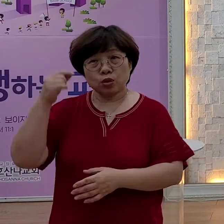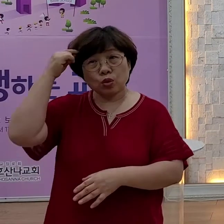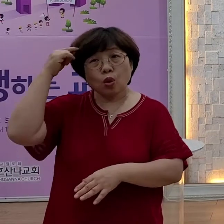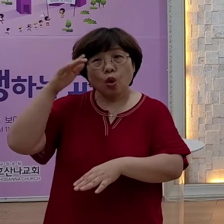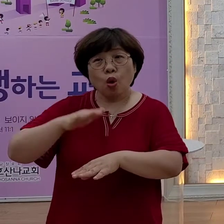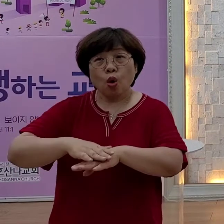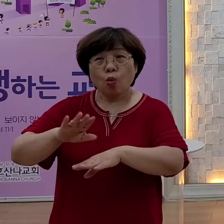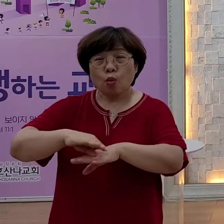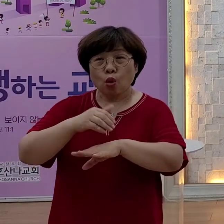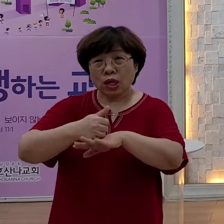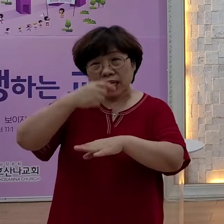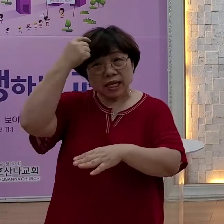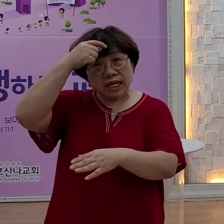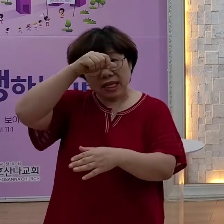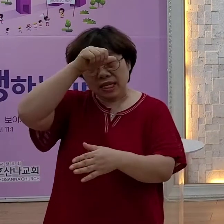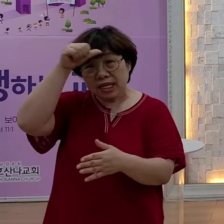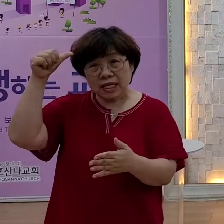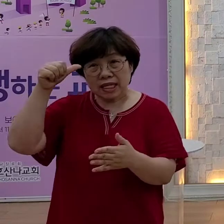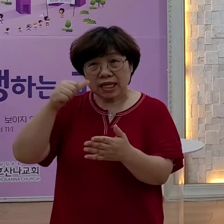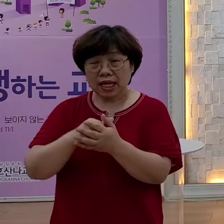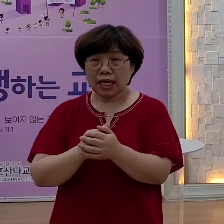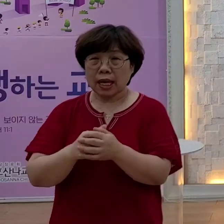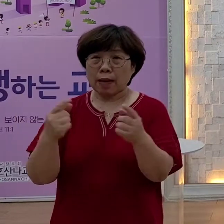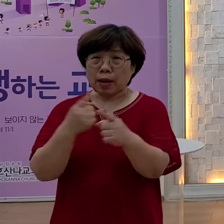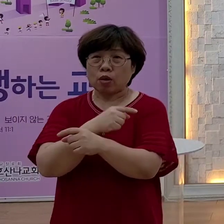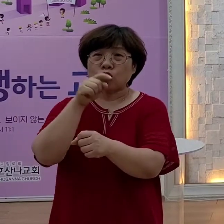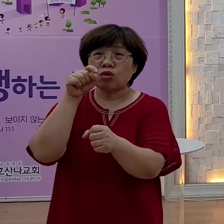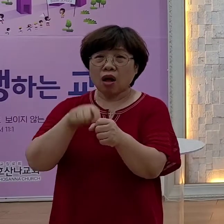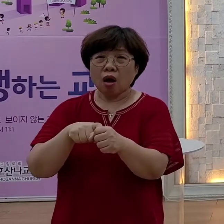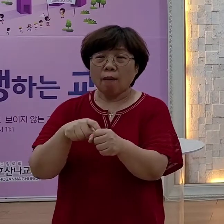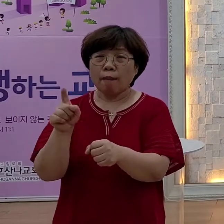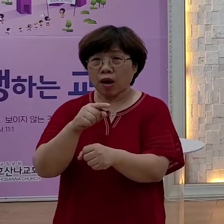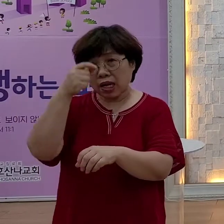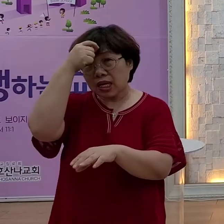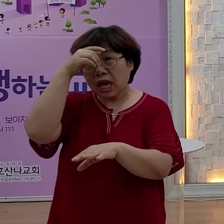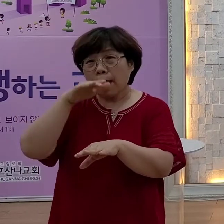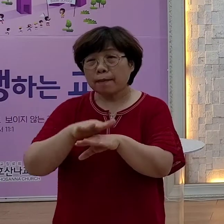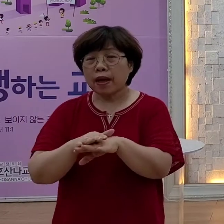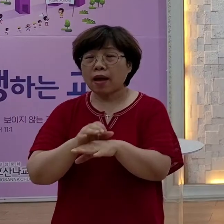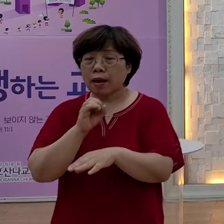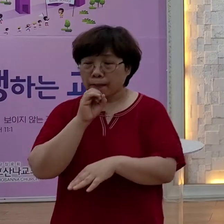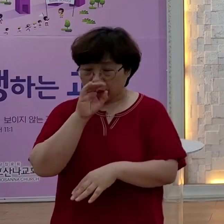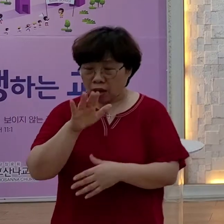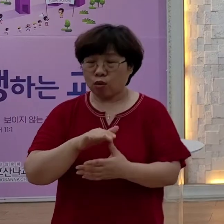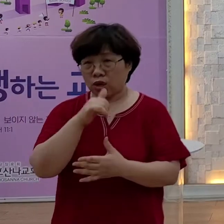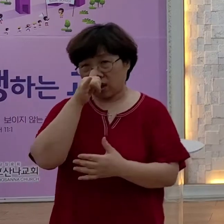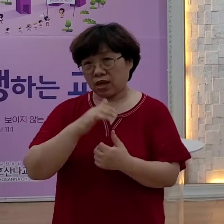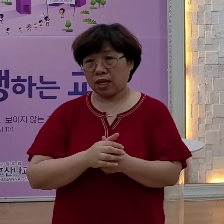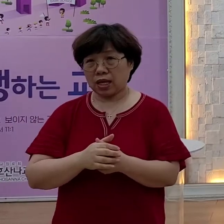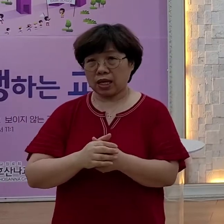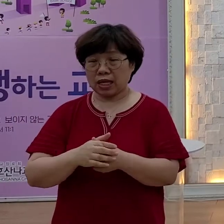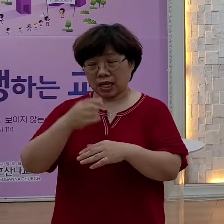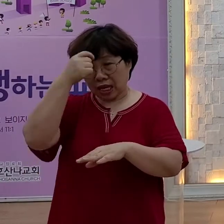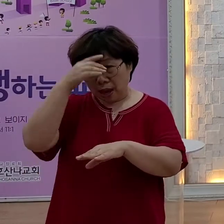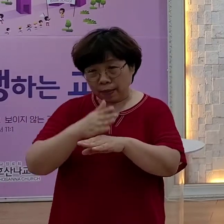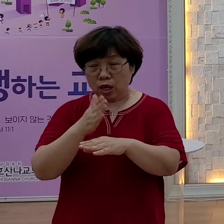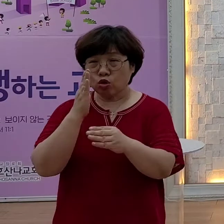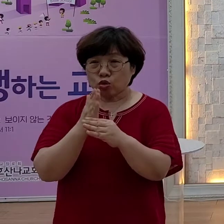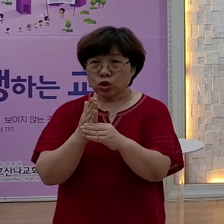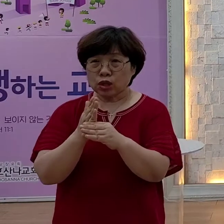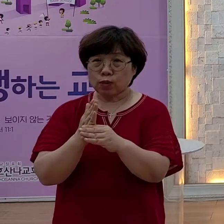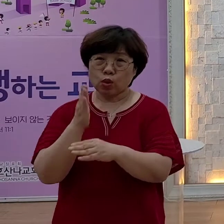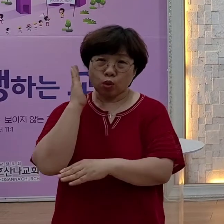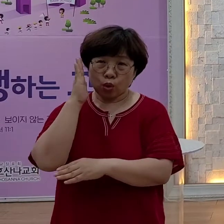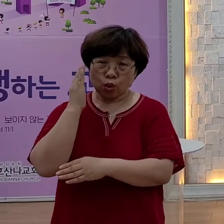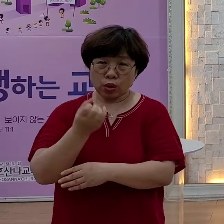솔로몬의 인생의 전환점은 예배였다라는 예배를 중심으로 오늘 잠시 말씀을